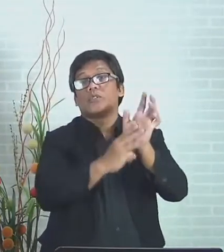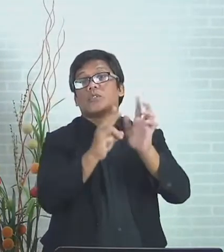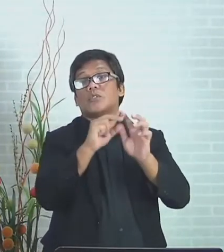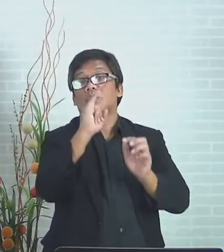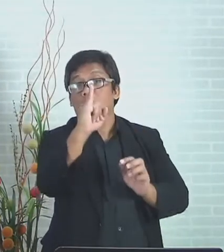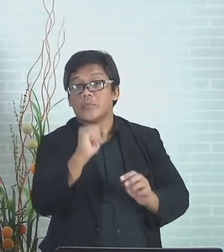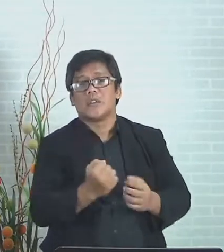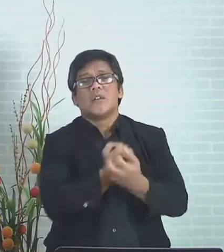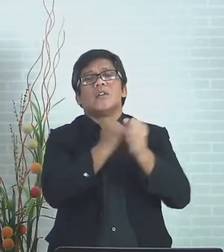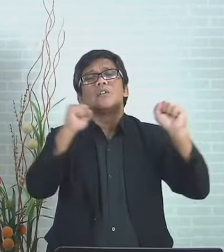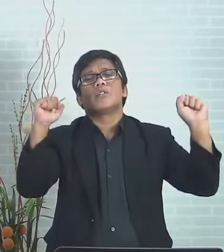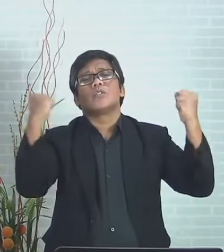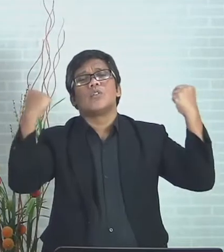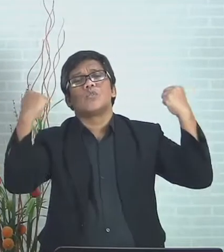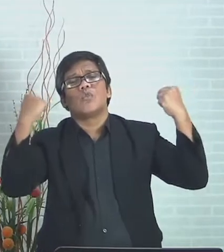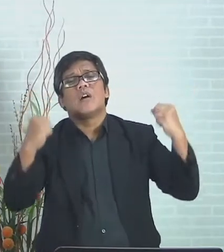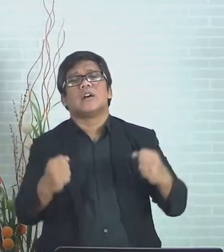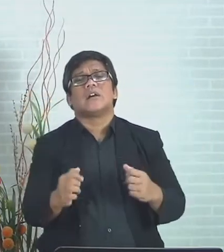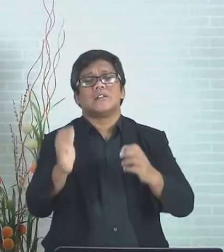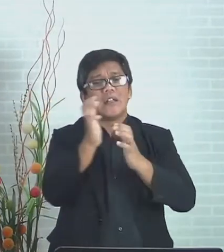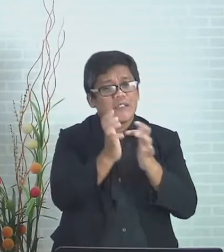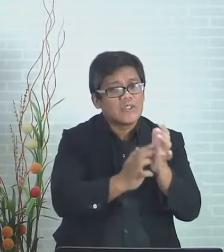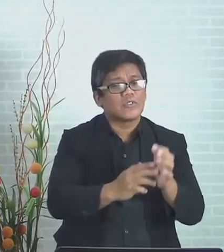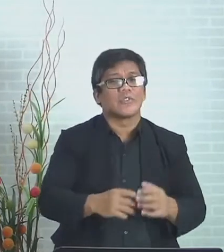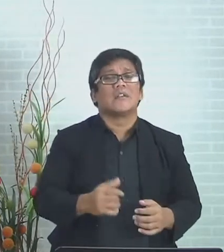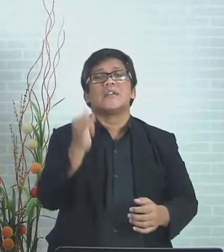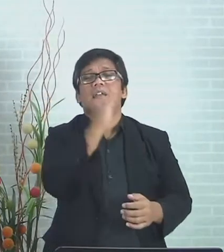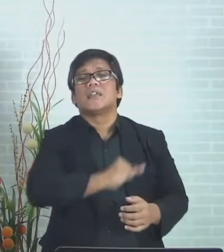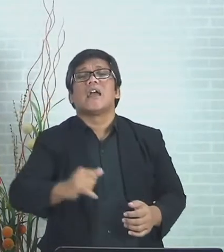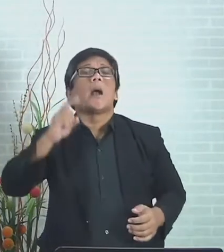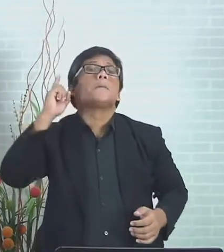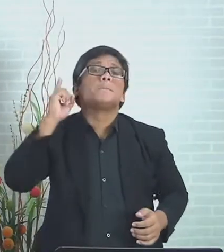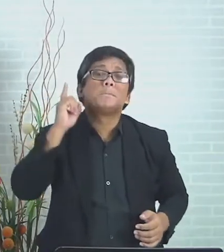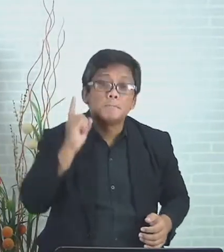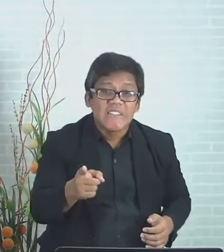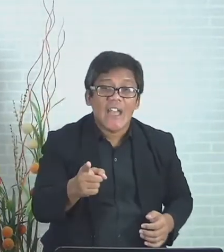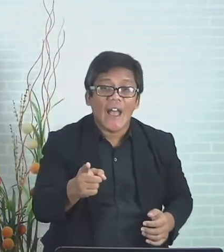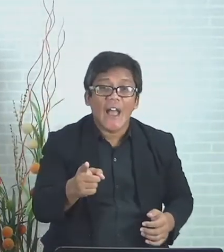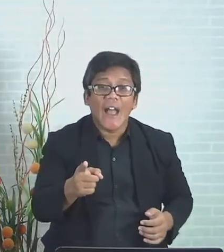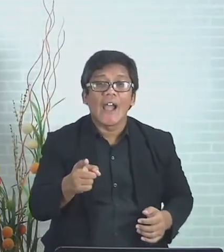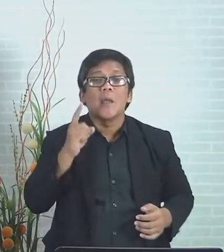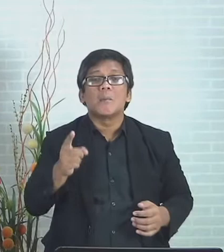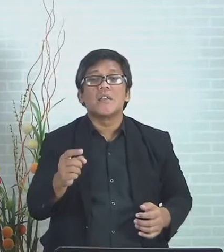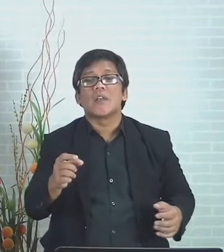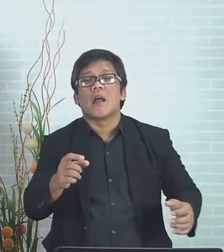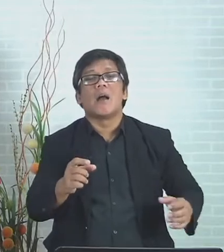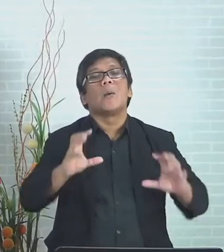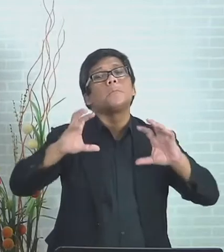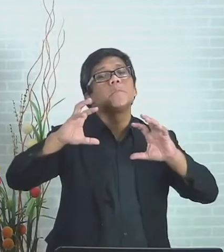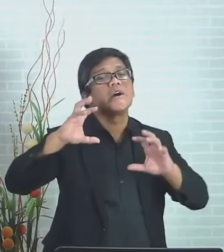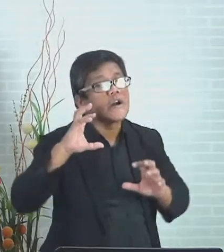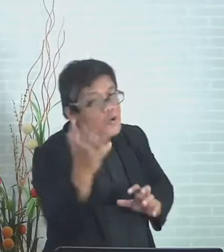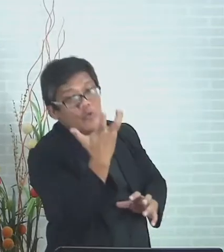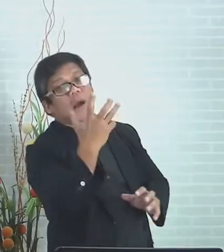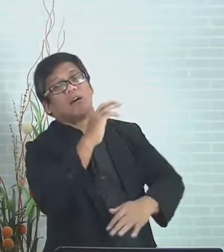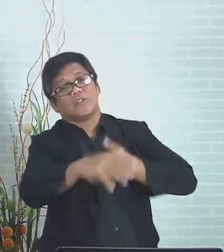kekuatan dan kuasa dari Tuhan Yesus itulah yang bisa menggoncangkan semuanya Hai Oleh sebab itu